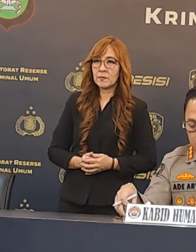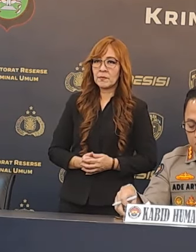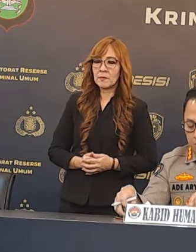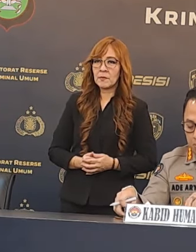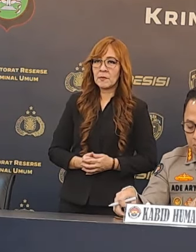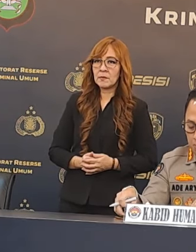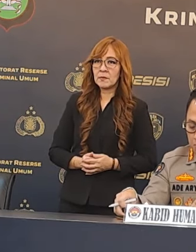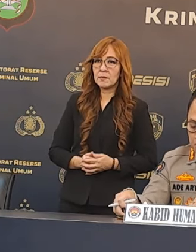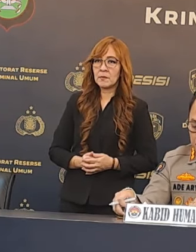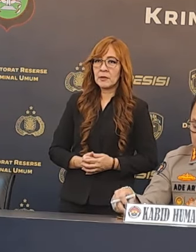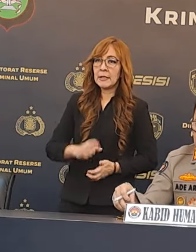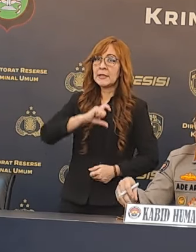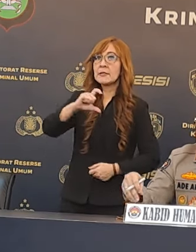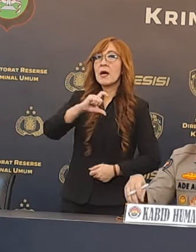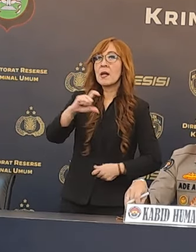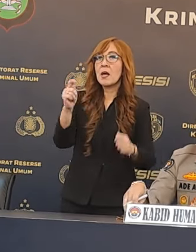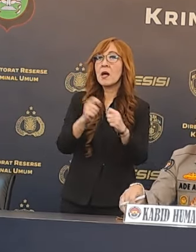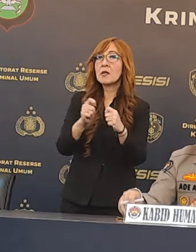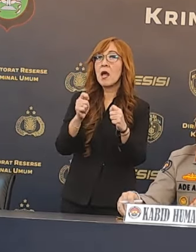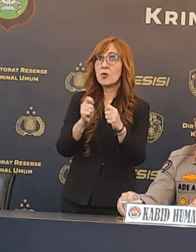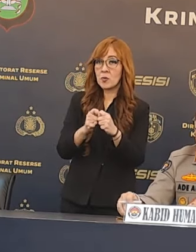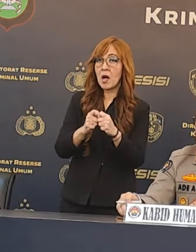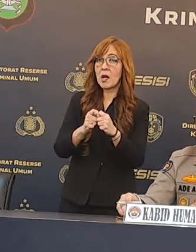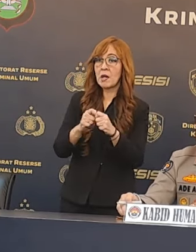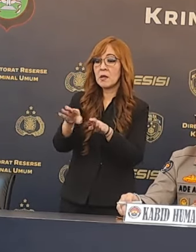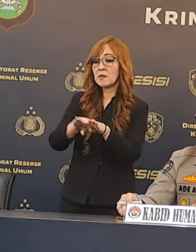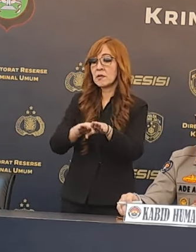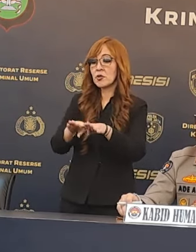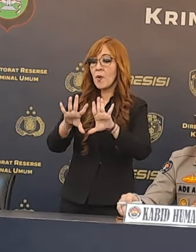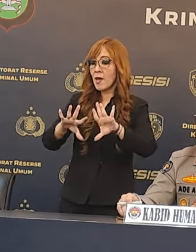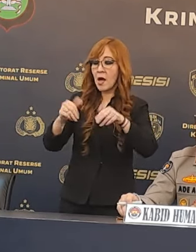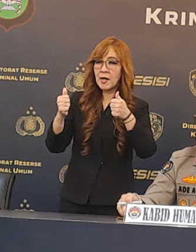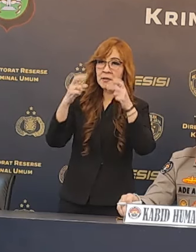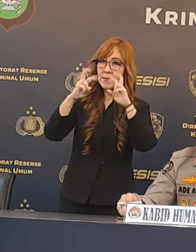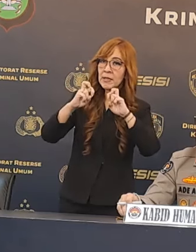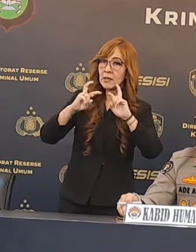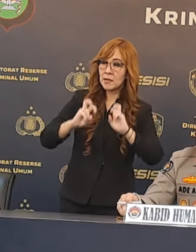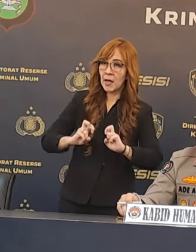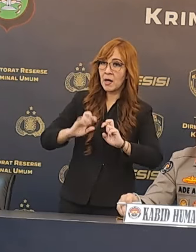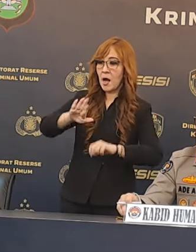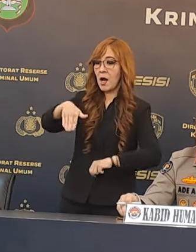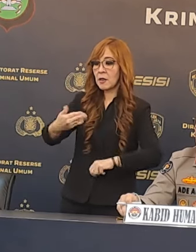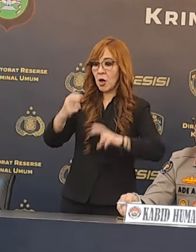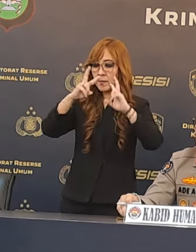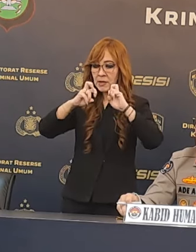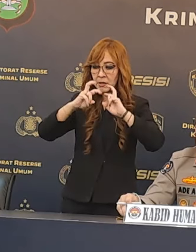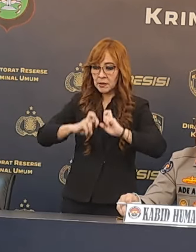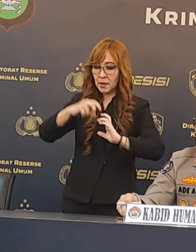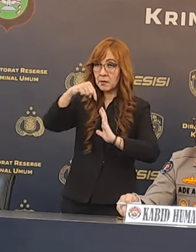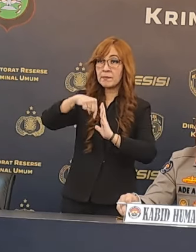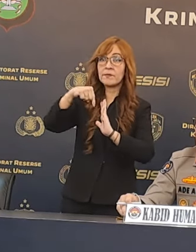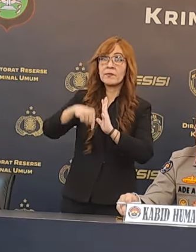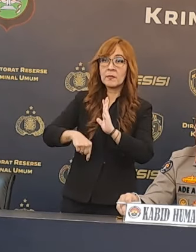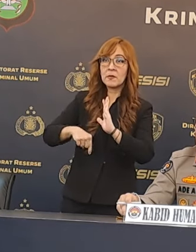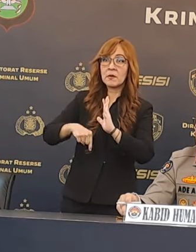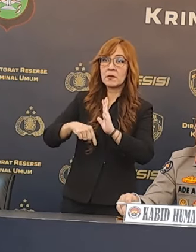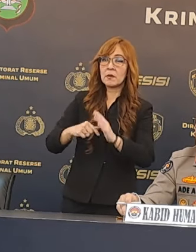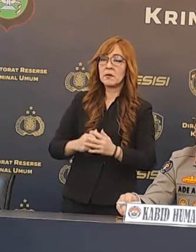operandi yang dilakukan berdasarkan hasil penyelidikan maupun penyidikan, bahwa